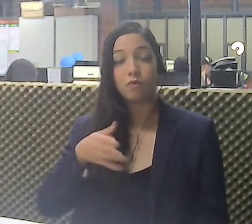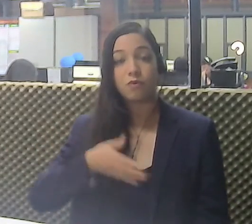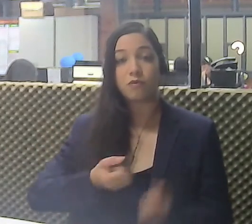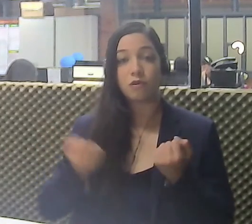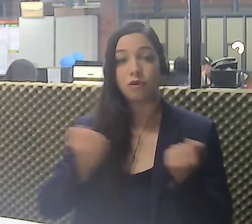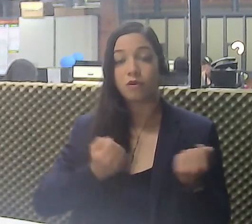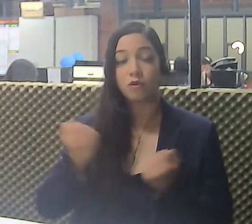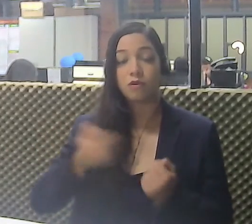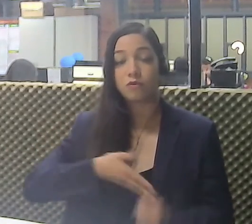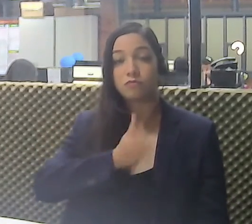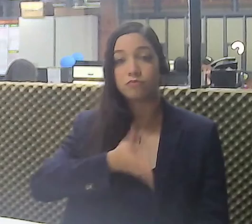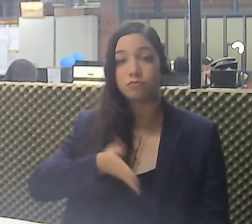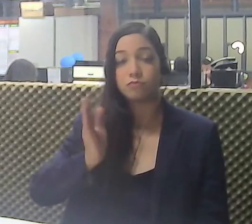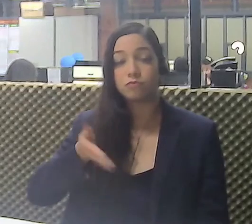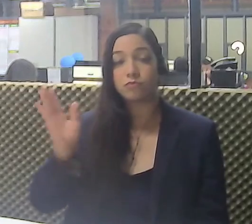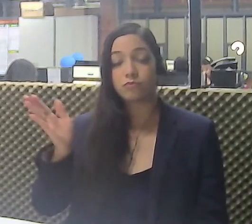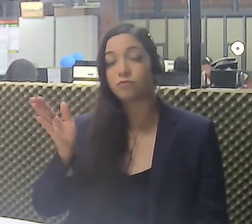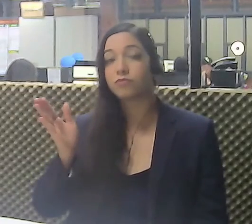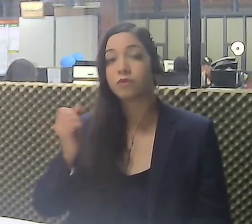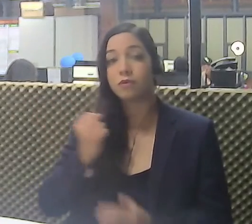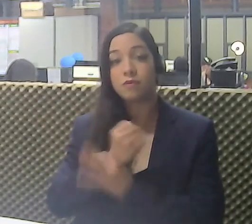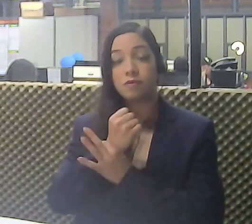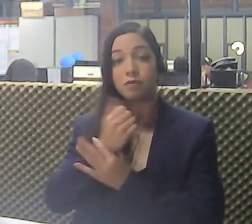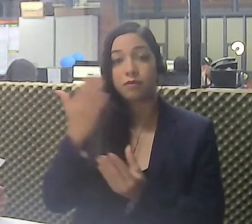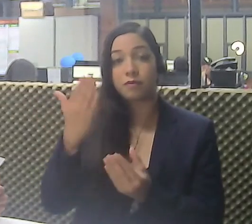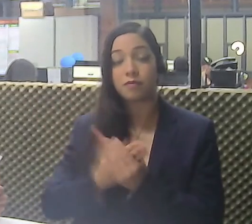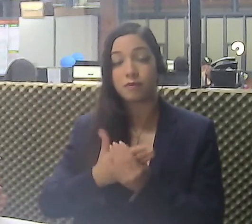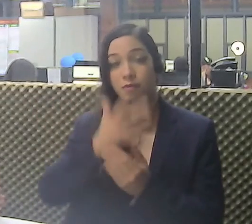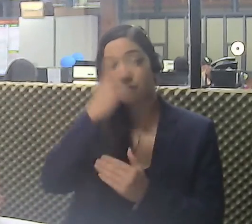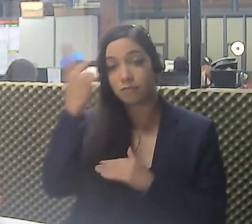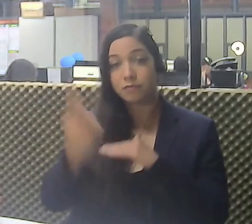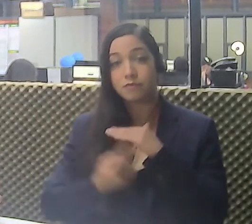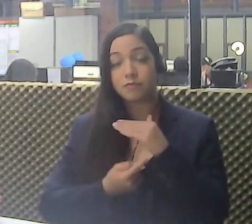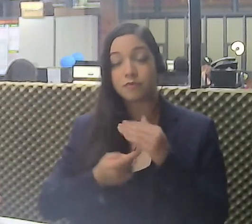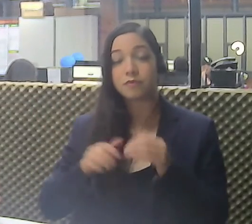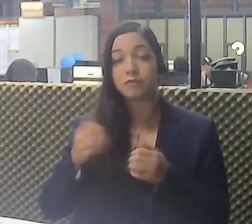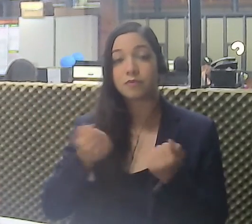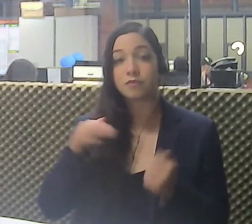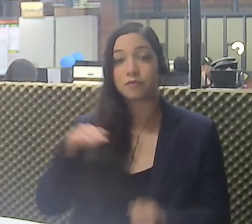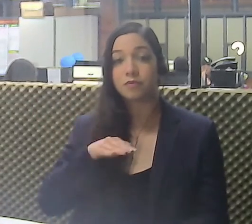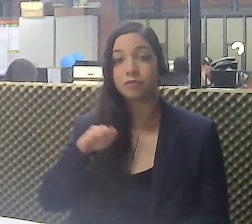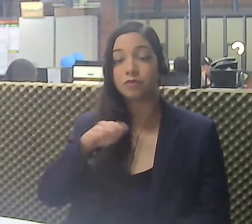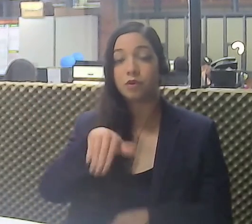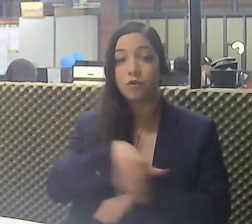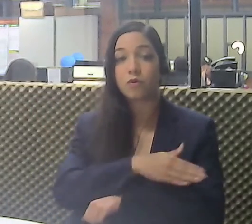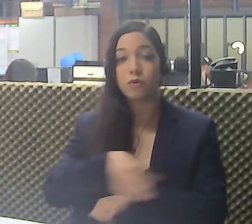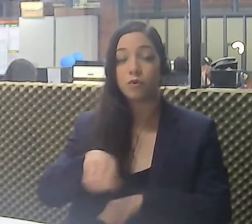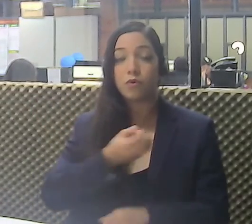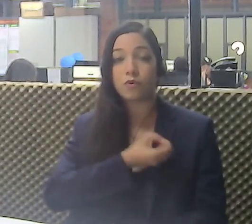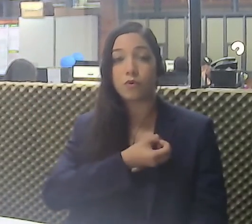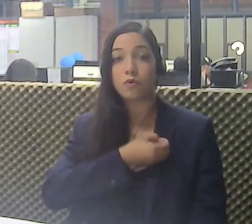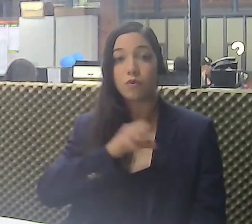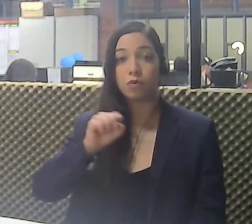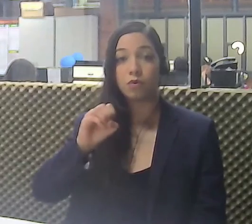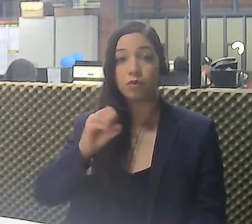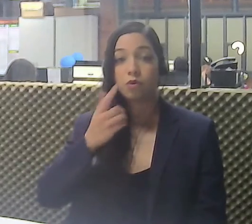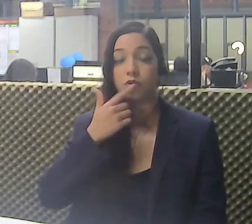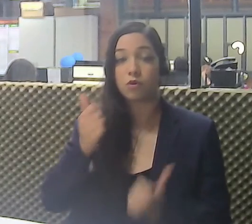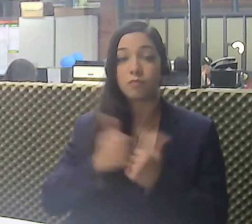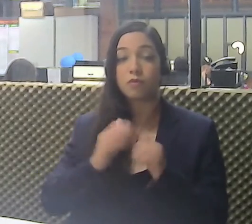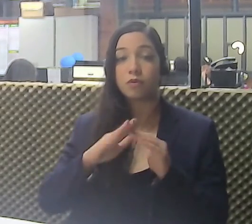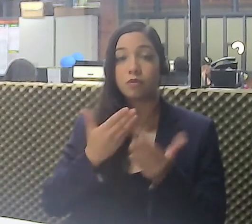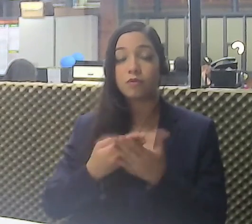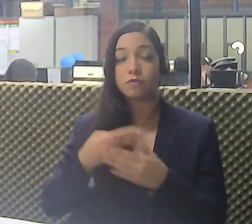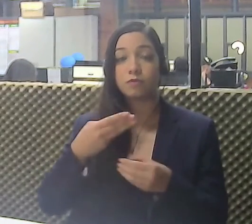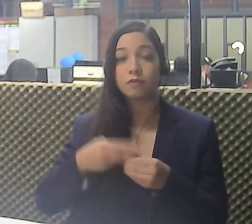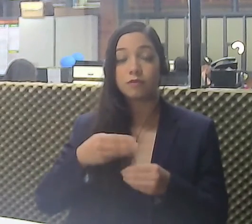da Superintendência de Proteção e Defesa do Consumidor de Uberlândia está estacionado na rua da unidade número 80, ao lado da Escola